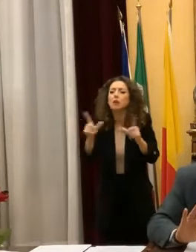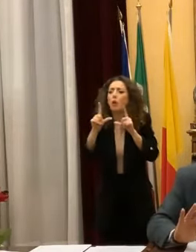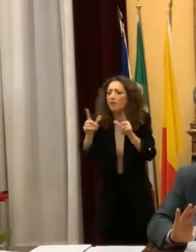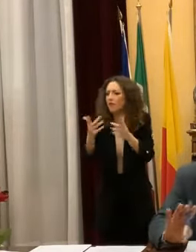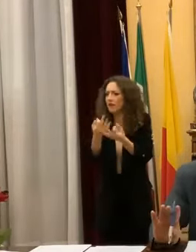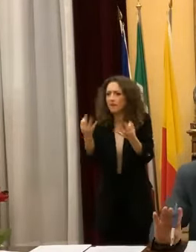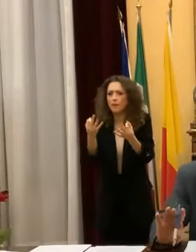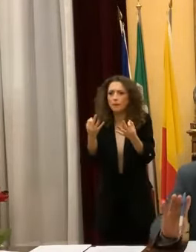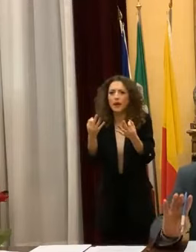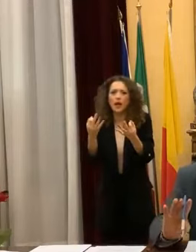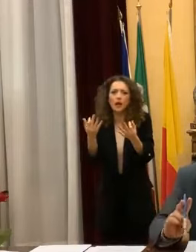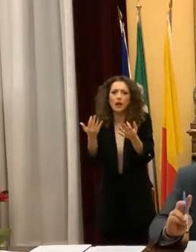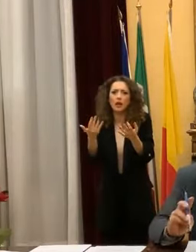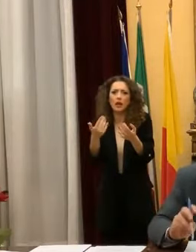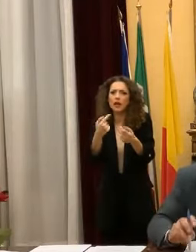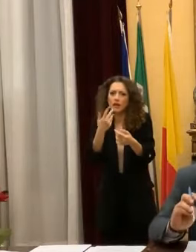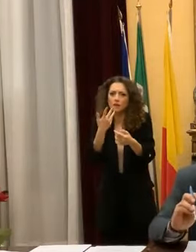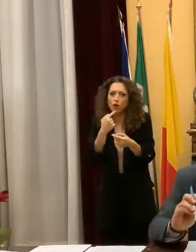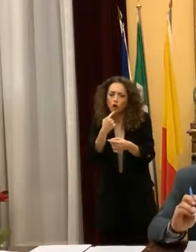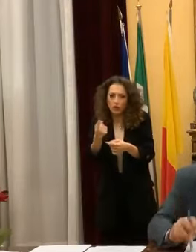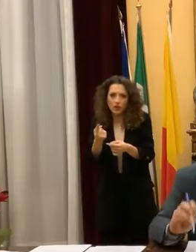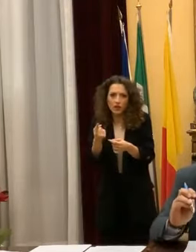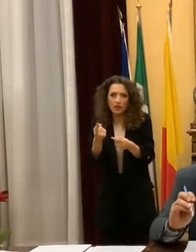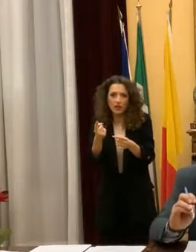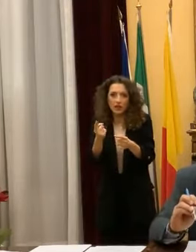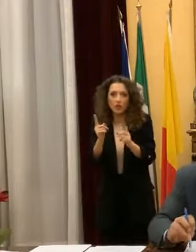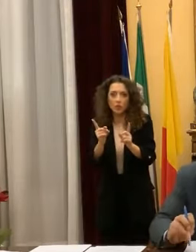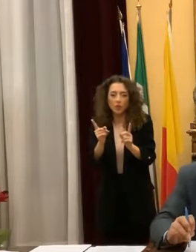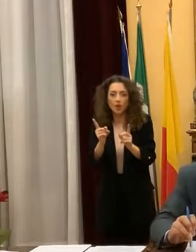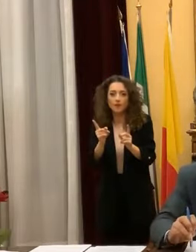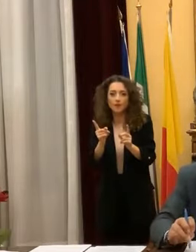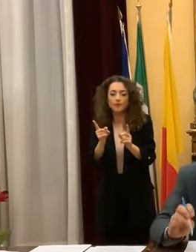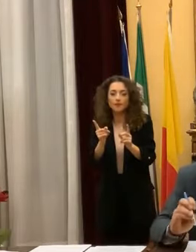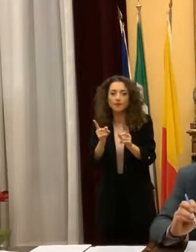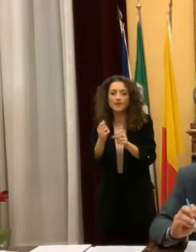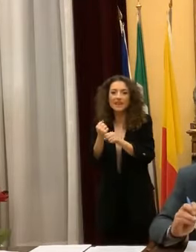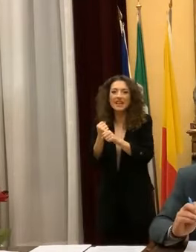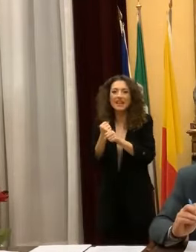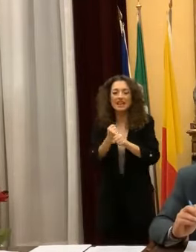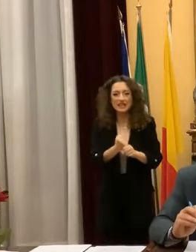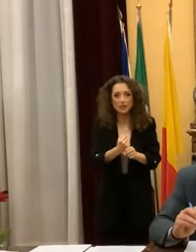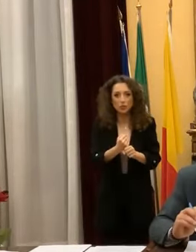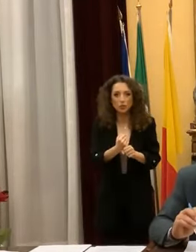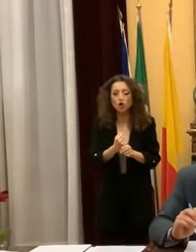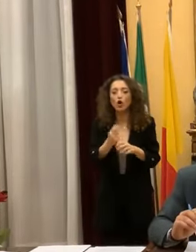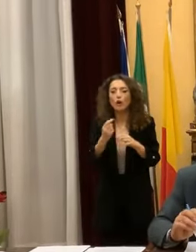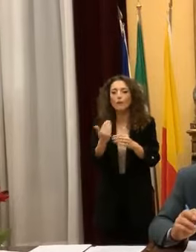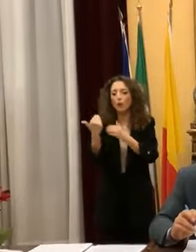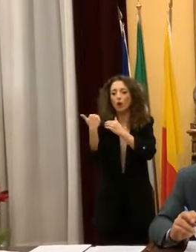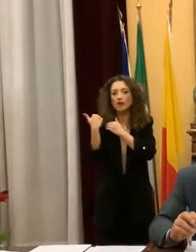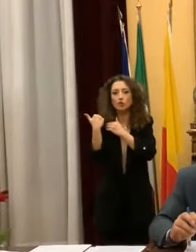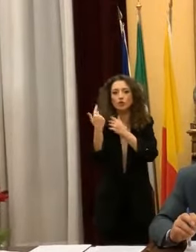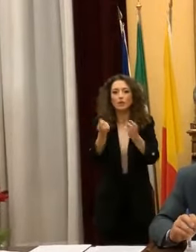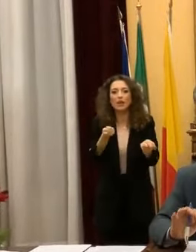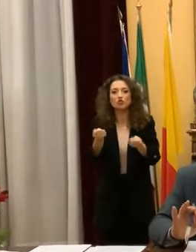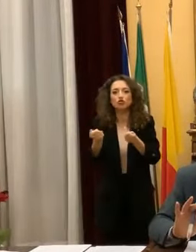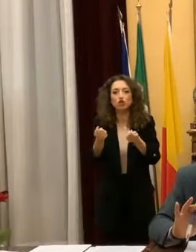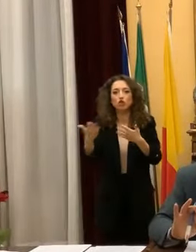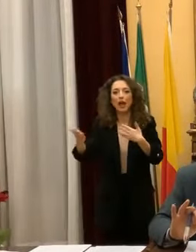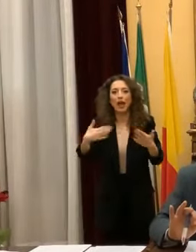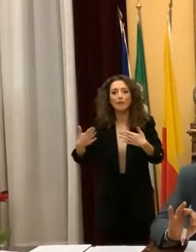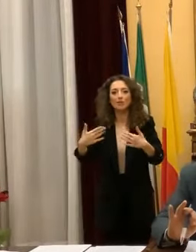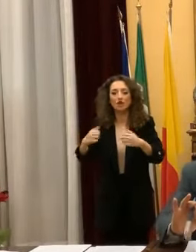le istituzioni che sono state coinvolte o interessate a vario titolo alla gestione dell'emergenza sanitaria, le quali